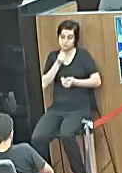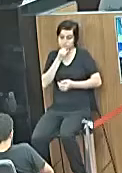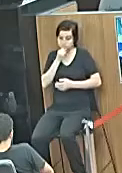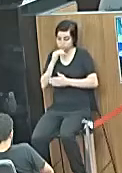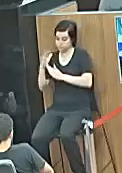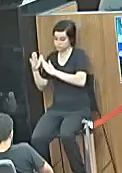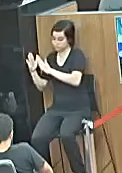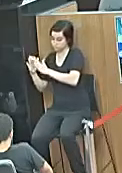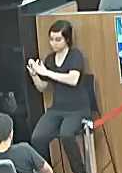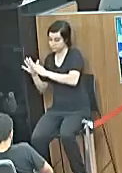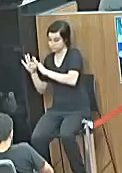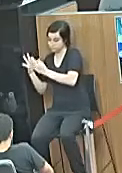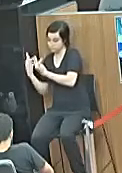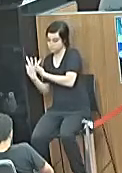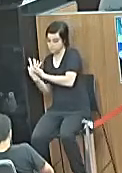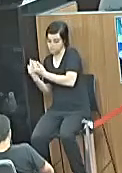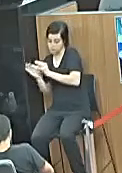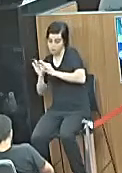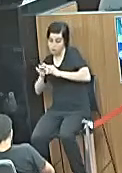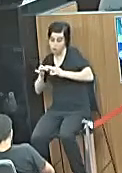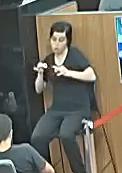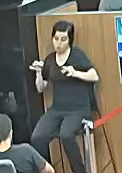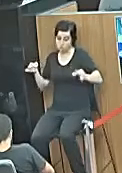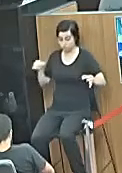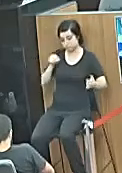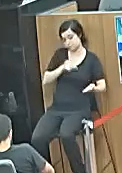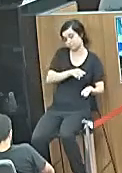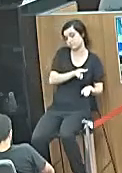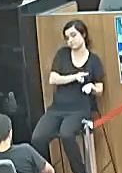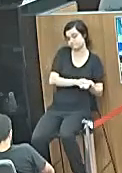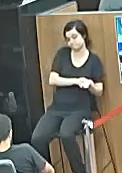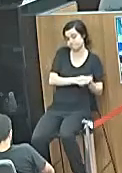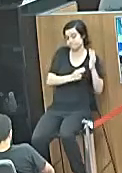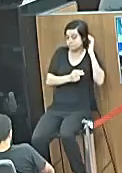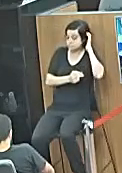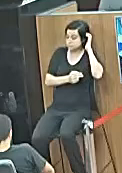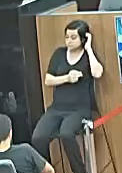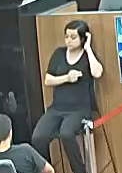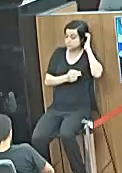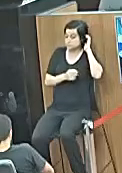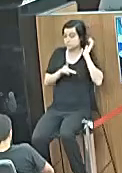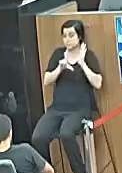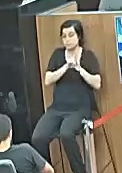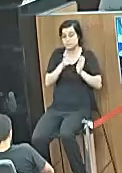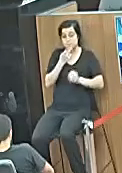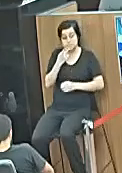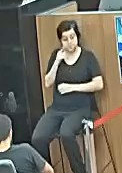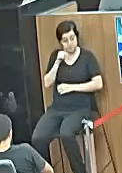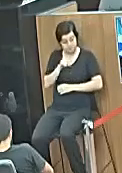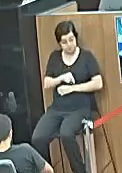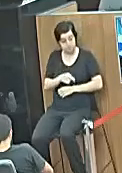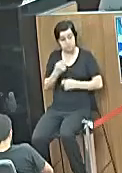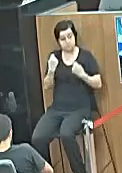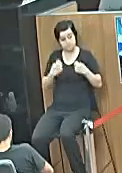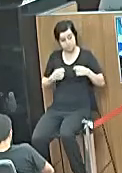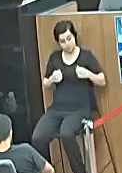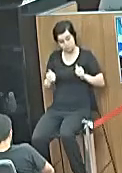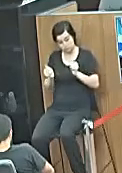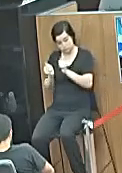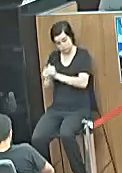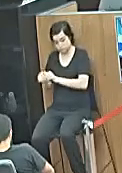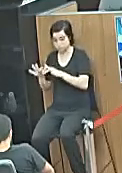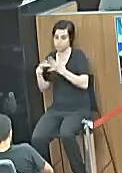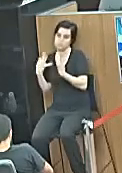famílias e é um direito previsto no estatuto da criança e adolescente que ele tenha o direito à convivência familiar e comunitária